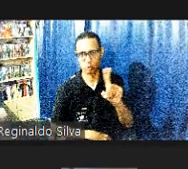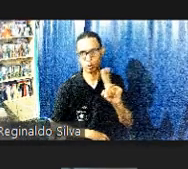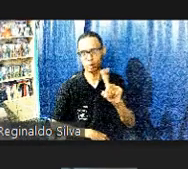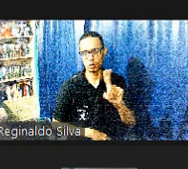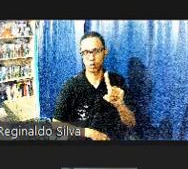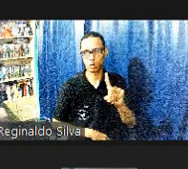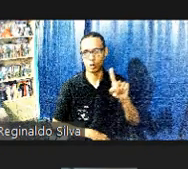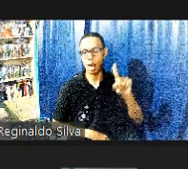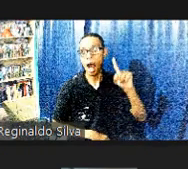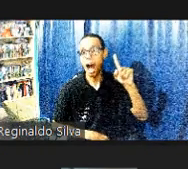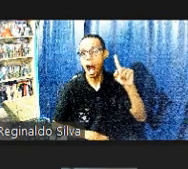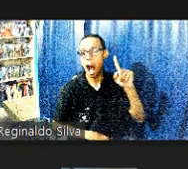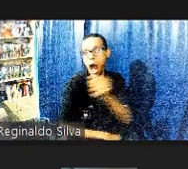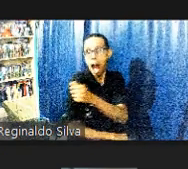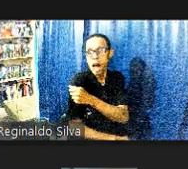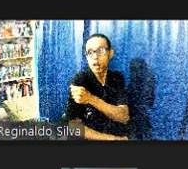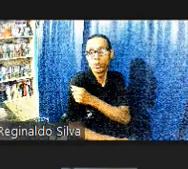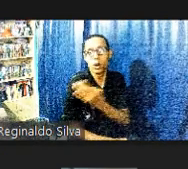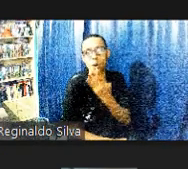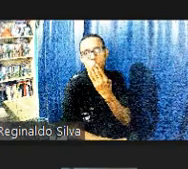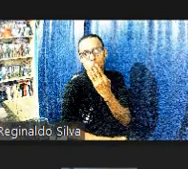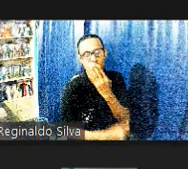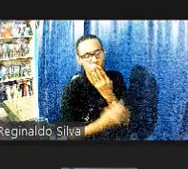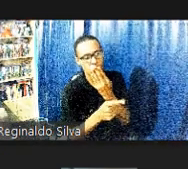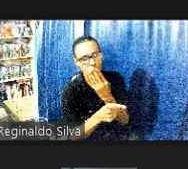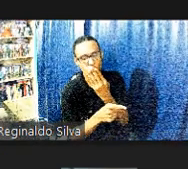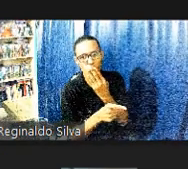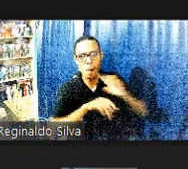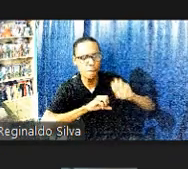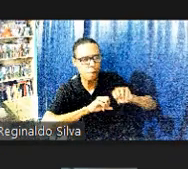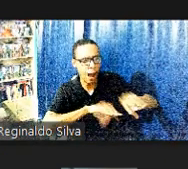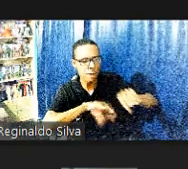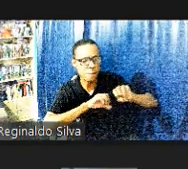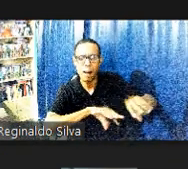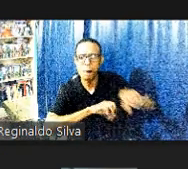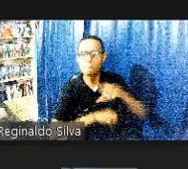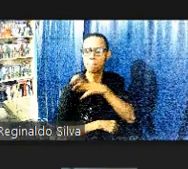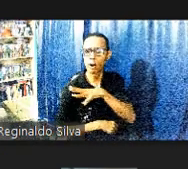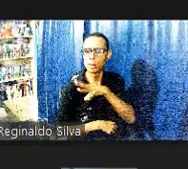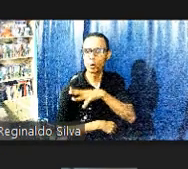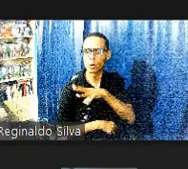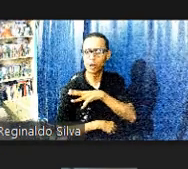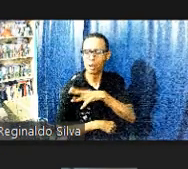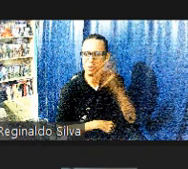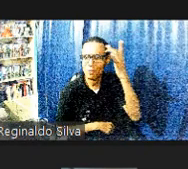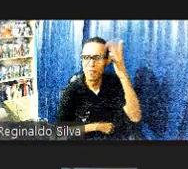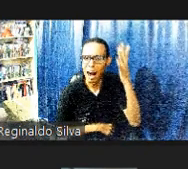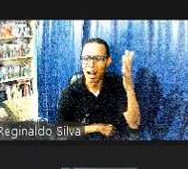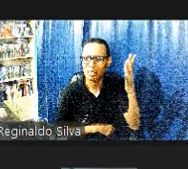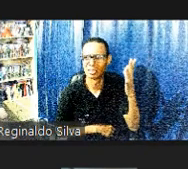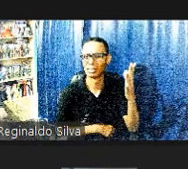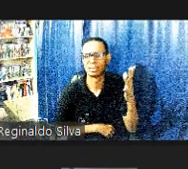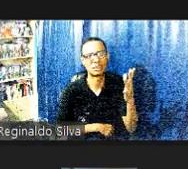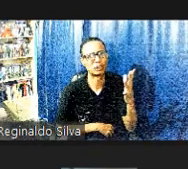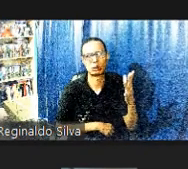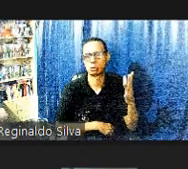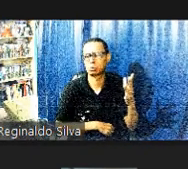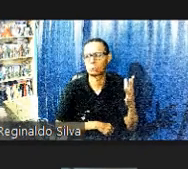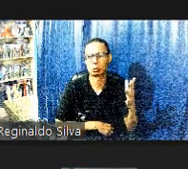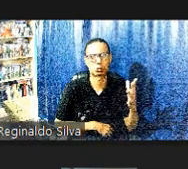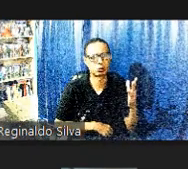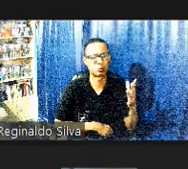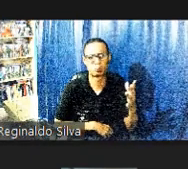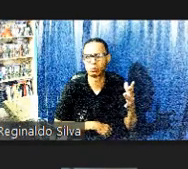muda, ensinar português. Como que é? Gente, é muito complicado, a gente não tem materialidade para isso. A gente não